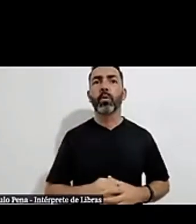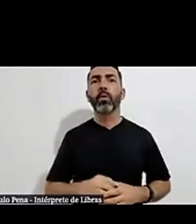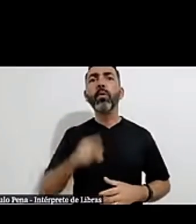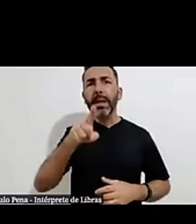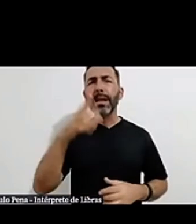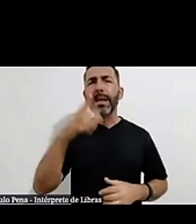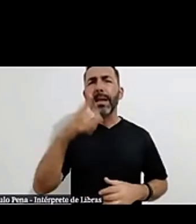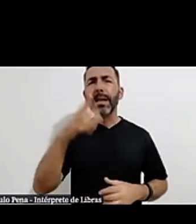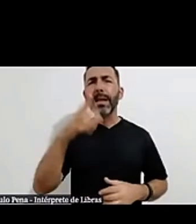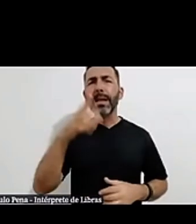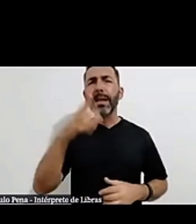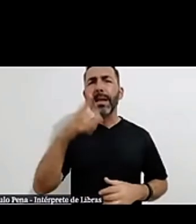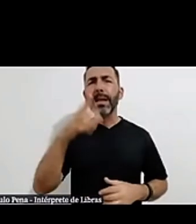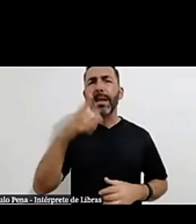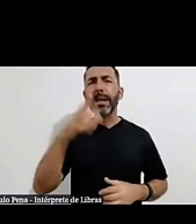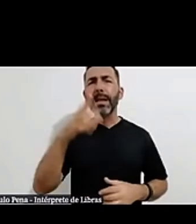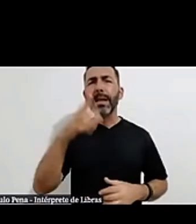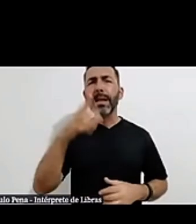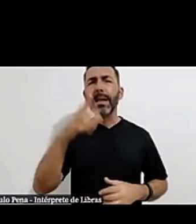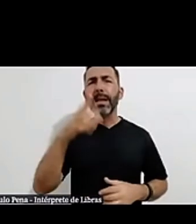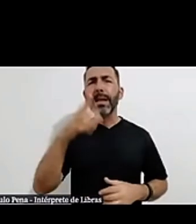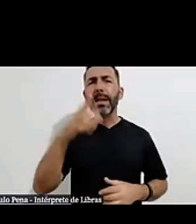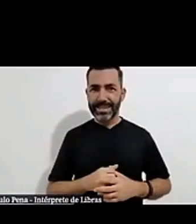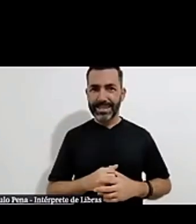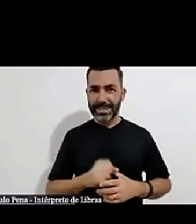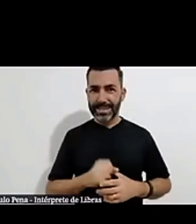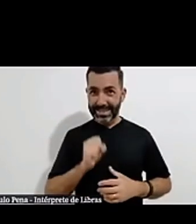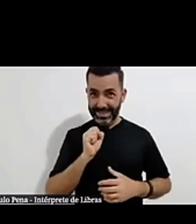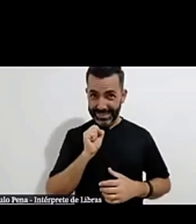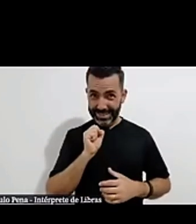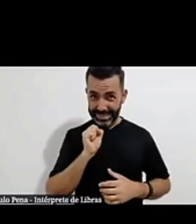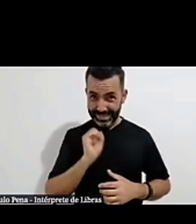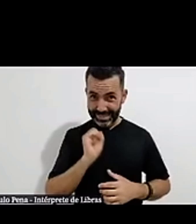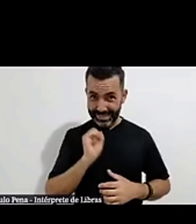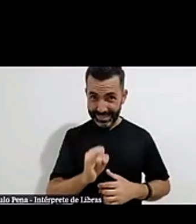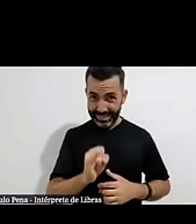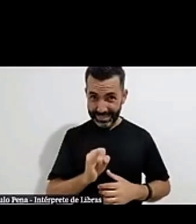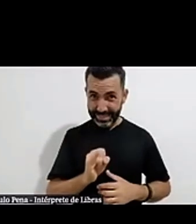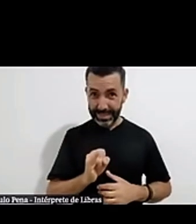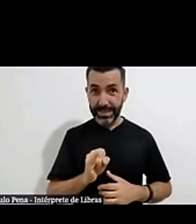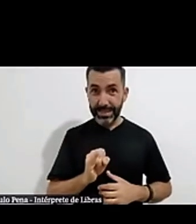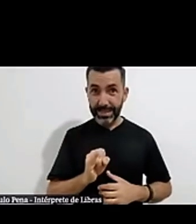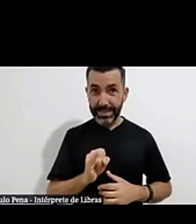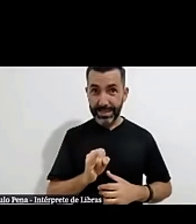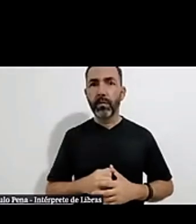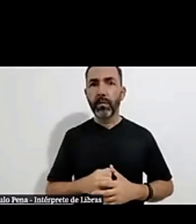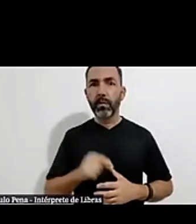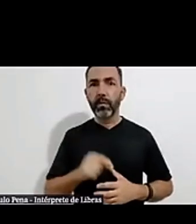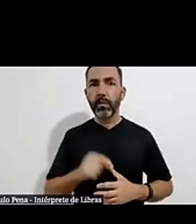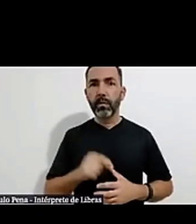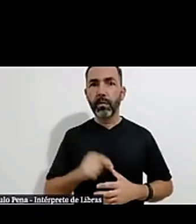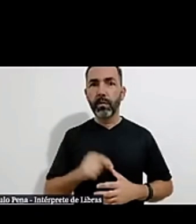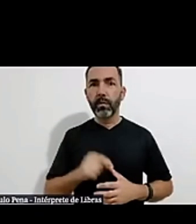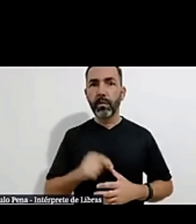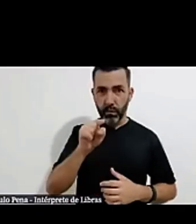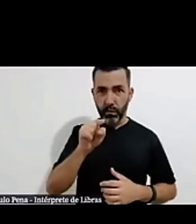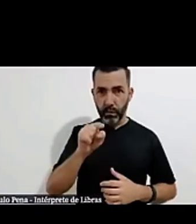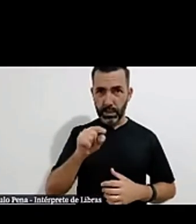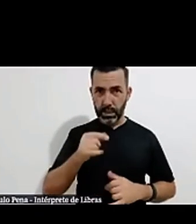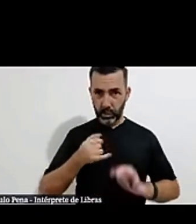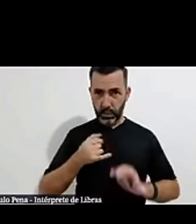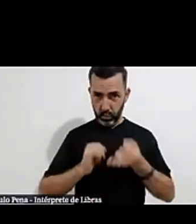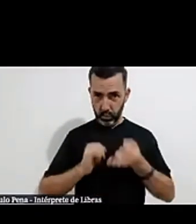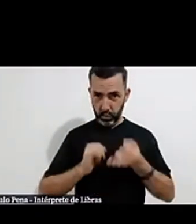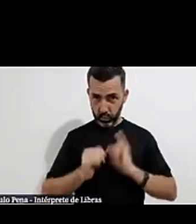você, se um fio escapelado cair numa poça d'água e você pisar nessa poça d'água, você é